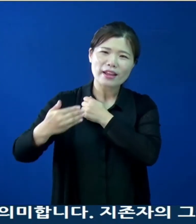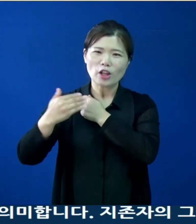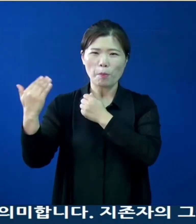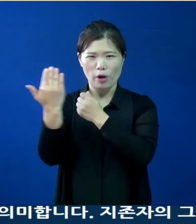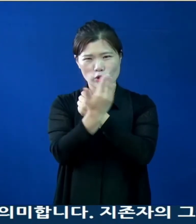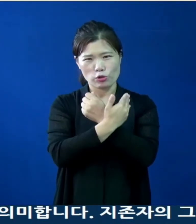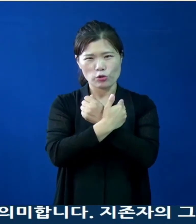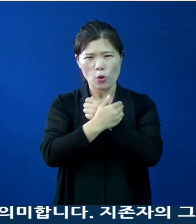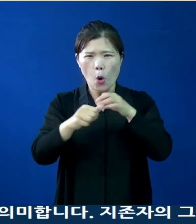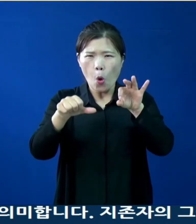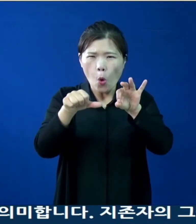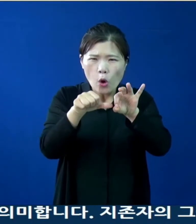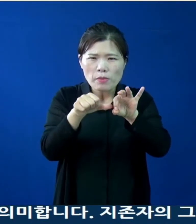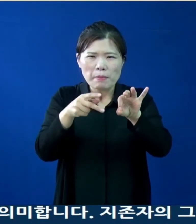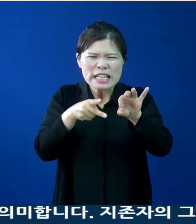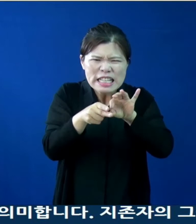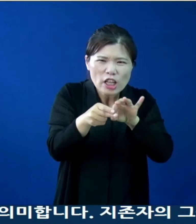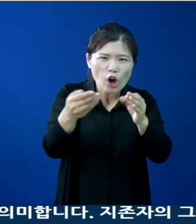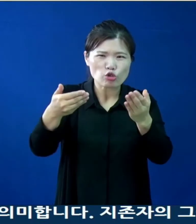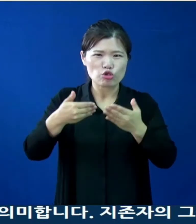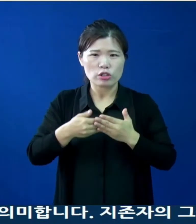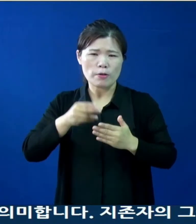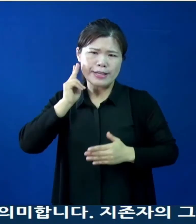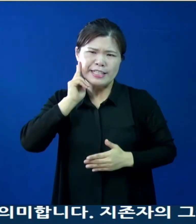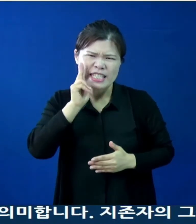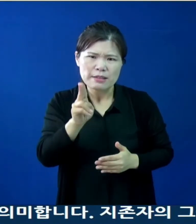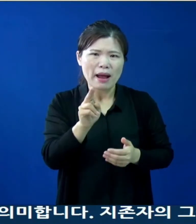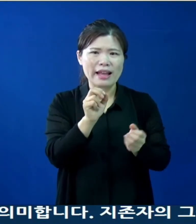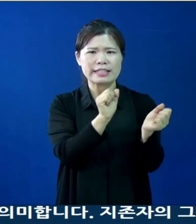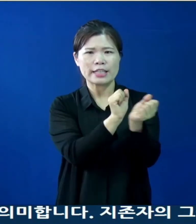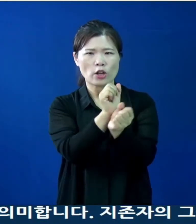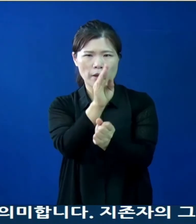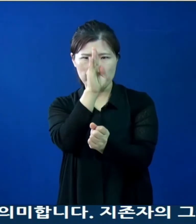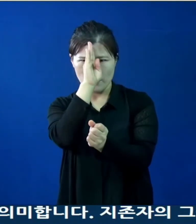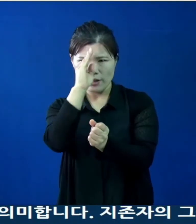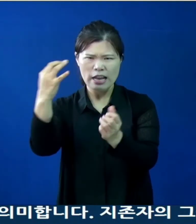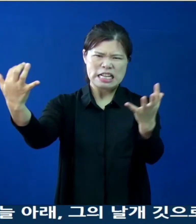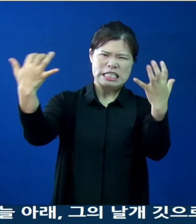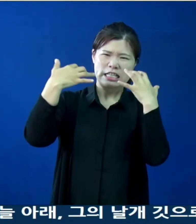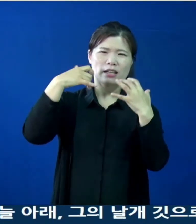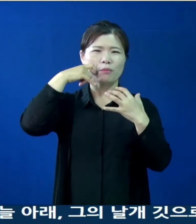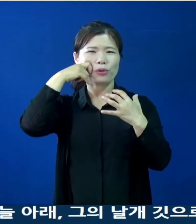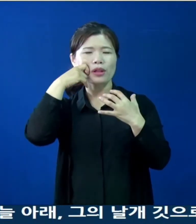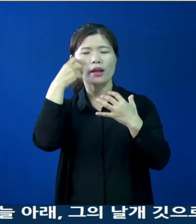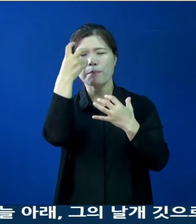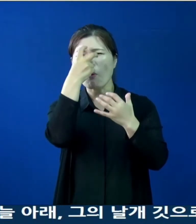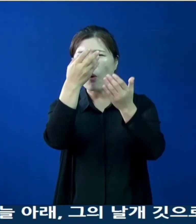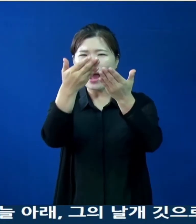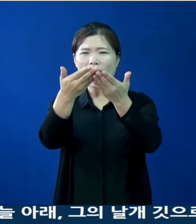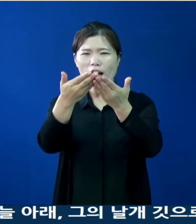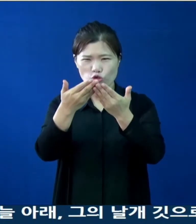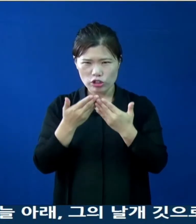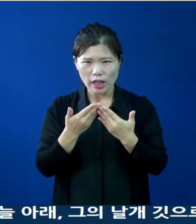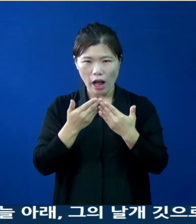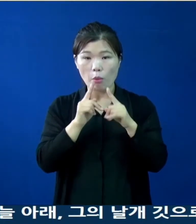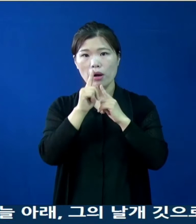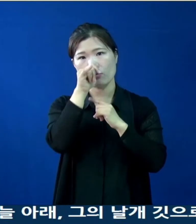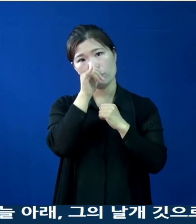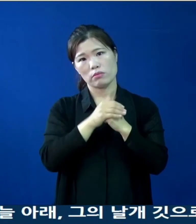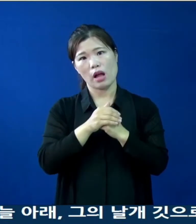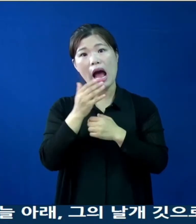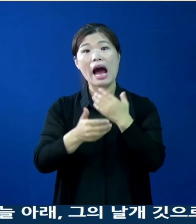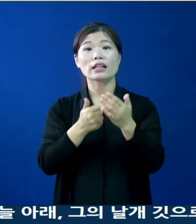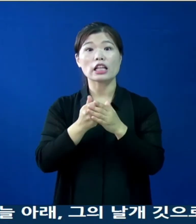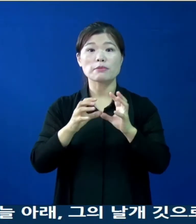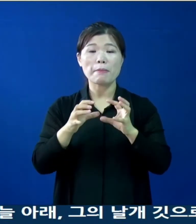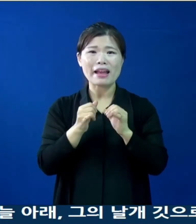심한 전염병이 닥치지 못하도록 보호하시며, 이런 보호들은 하나님이 하나님의 백성을